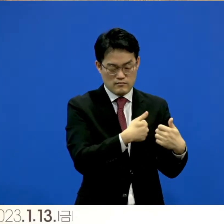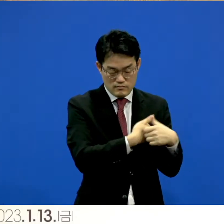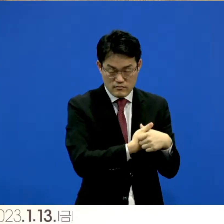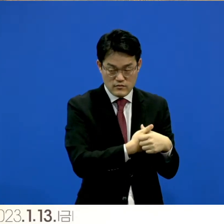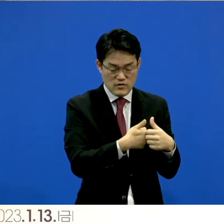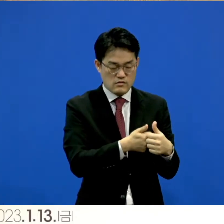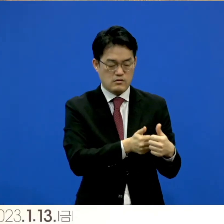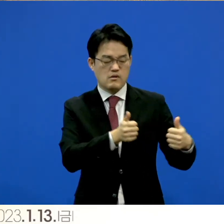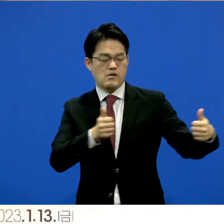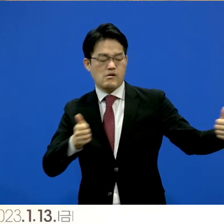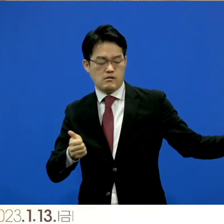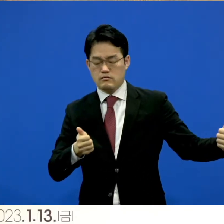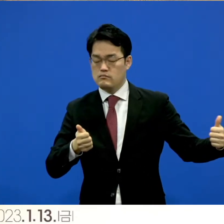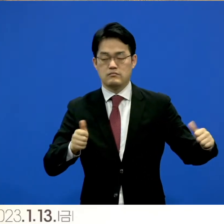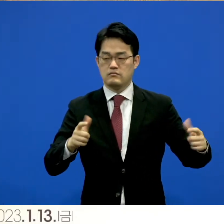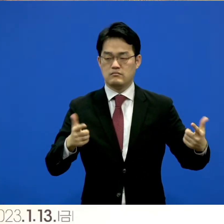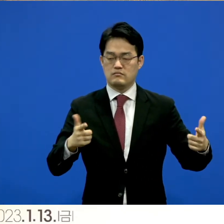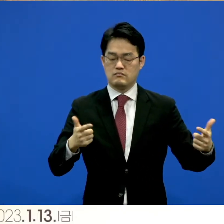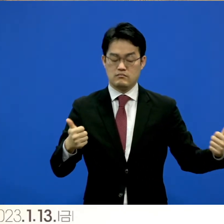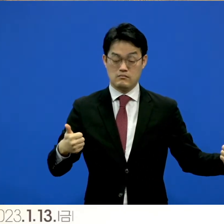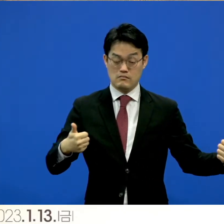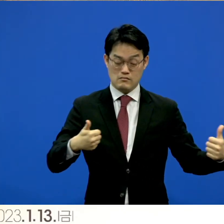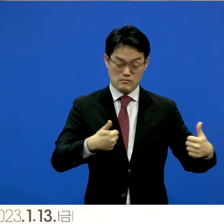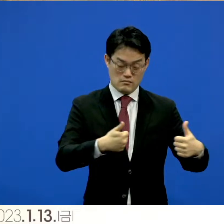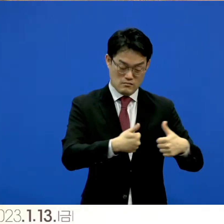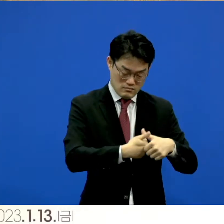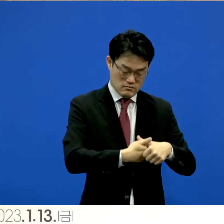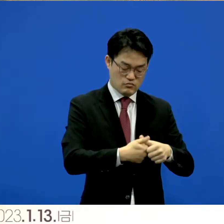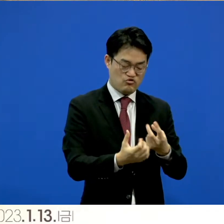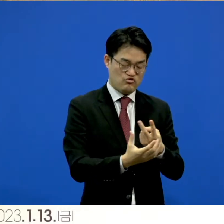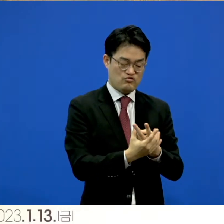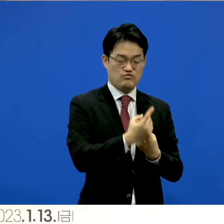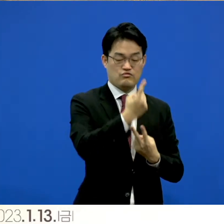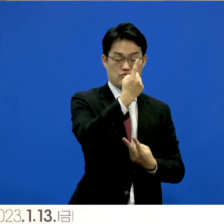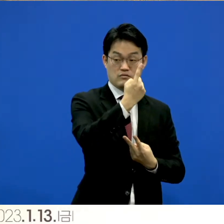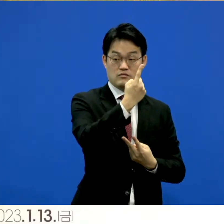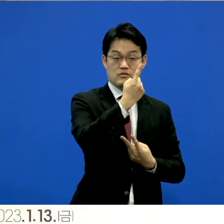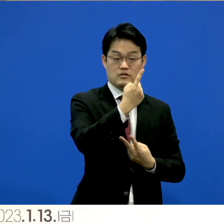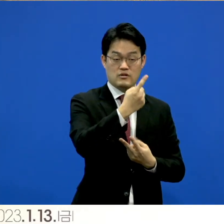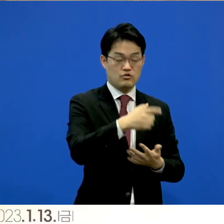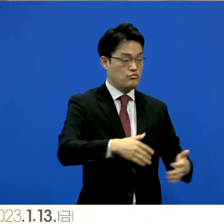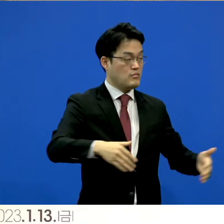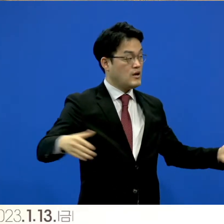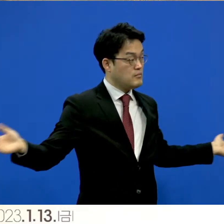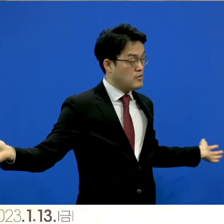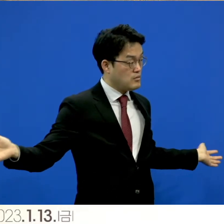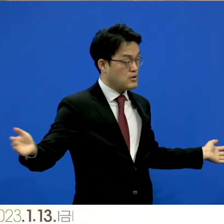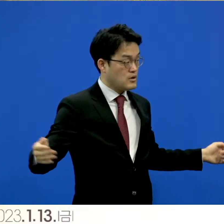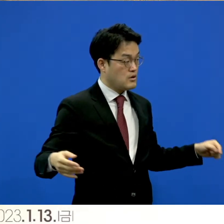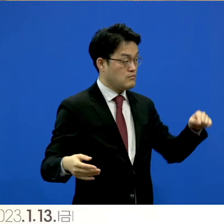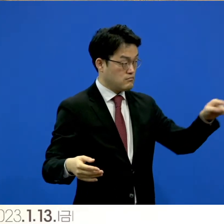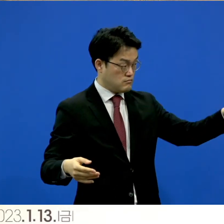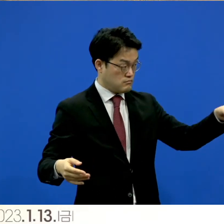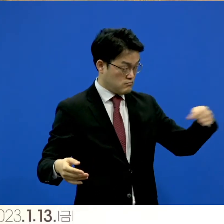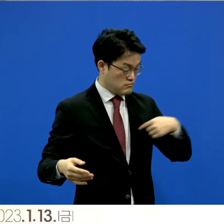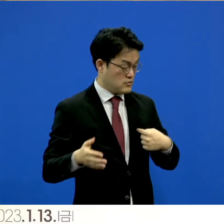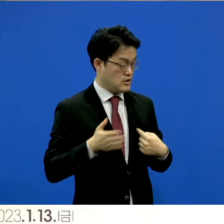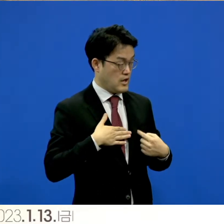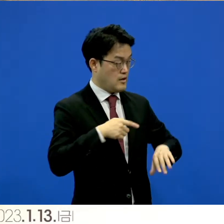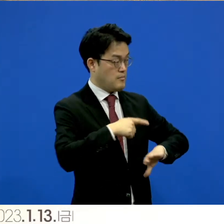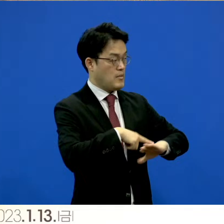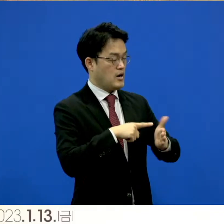거리를 두지 않습니다. 둘이 하나가 되는 것이 포옹입니다. 두 팔을 벌리는 것은 상대를 향해 마음을 열었다는